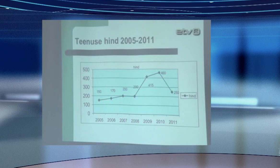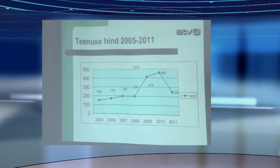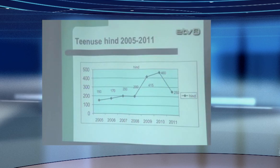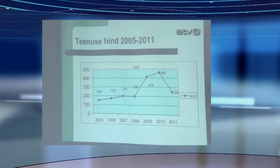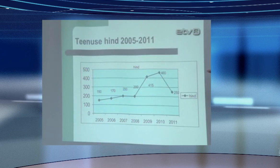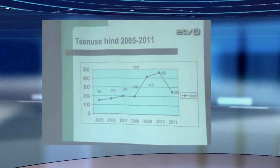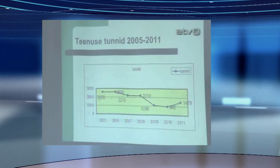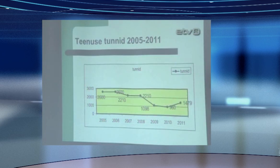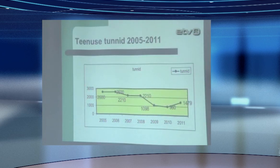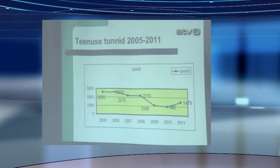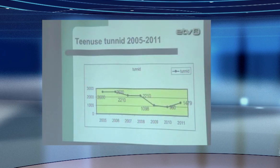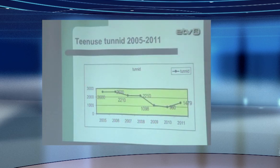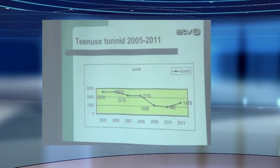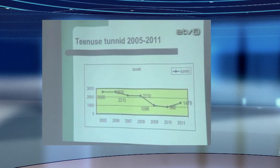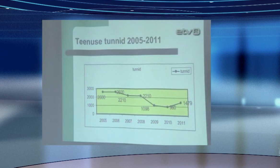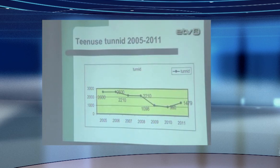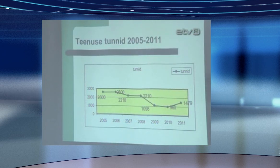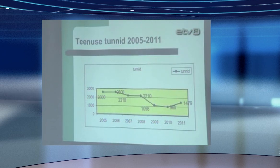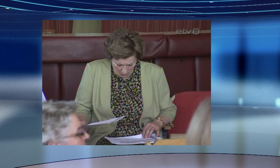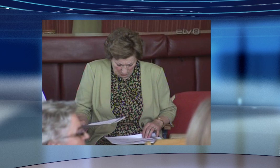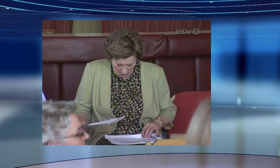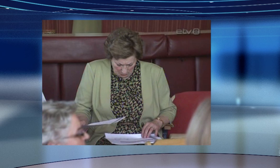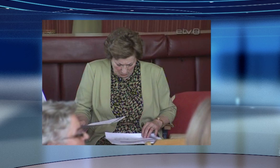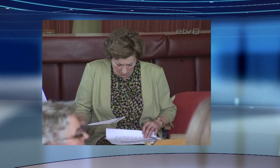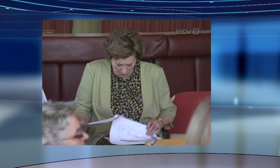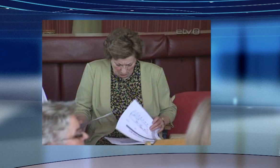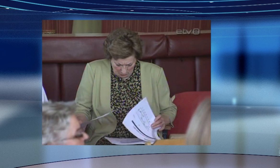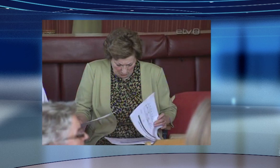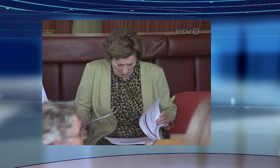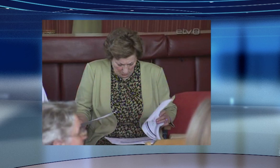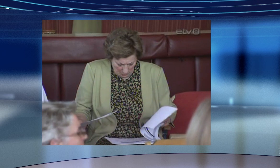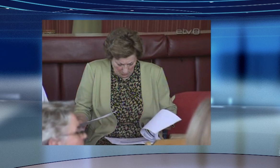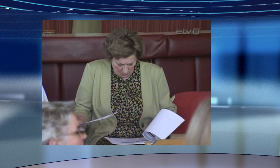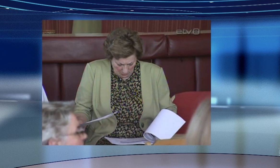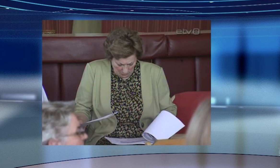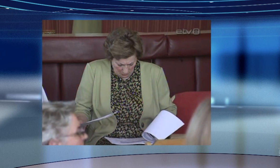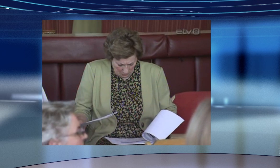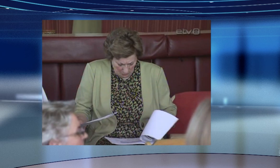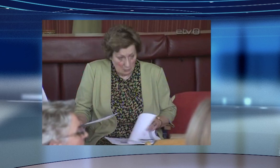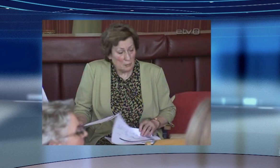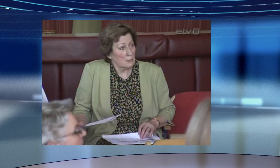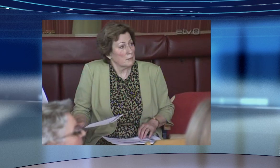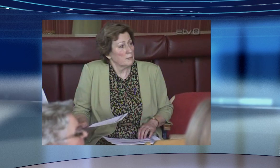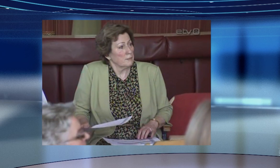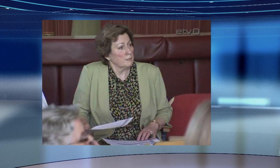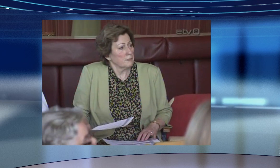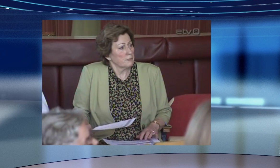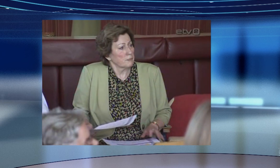sille juurdevõist tagasi tulla. Aga et see taust oleks ka aru saada kõigile, siis ma näitan teile, mis